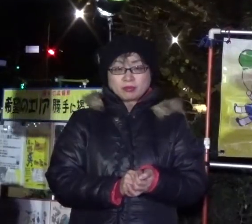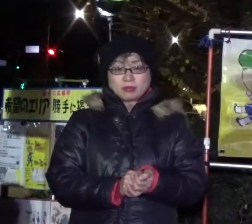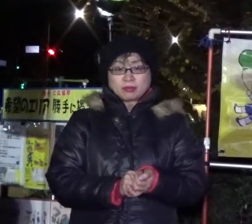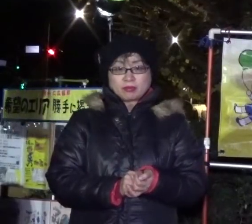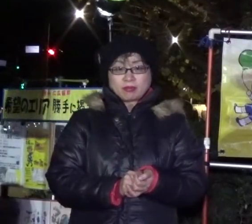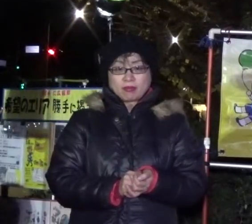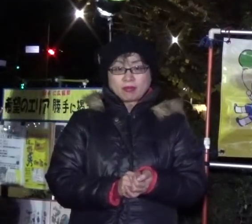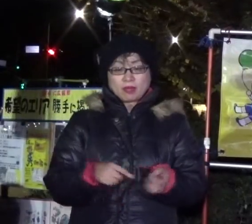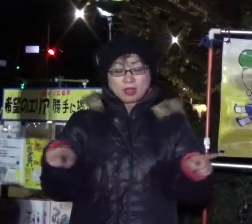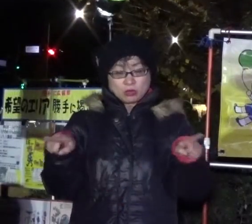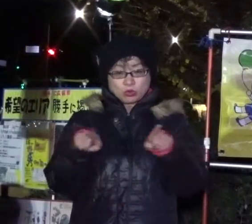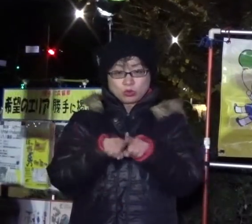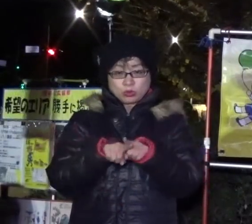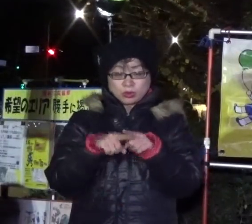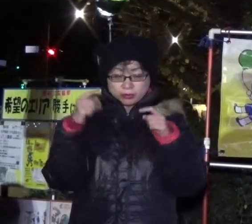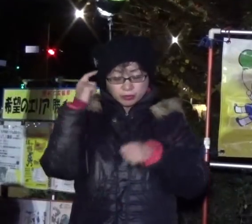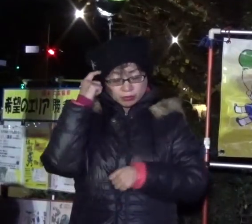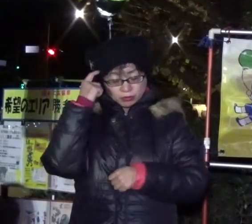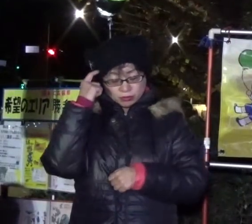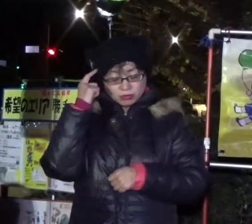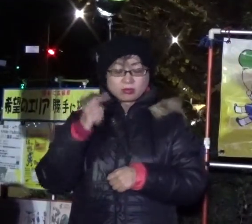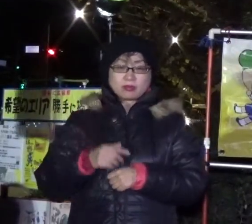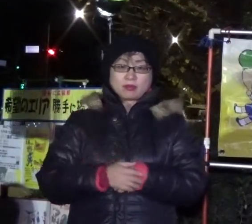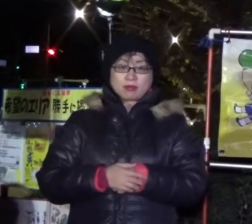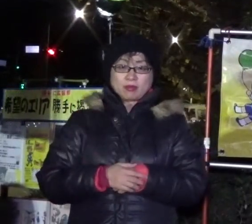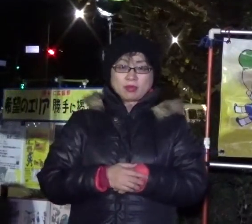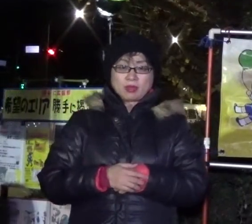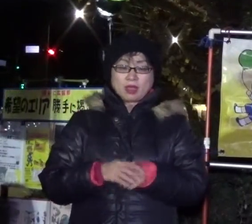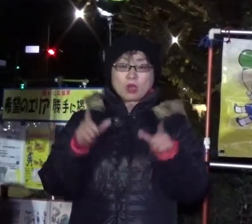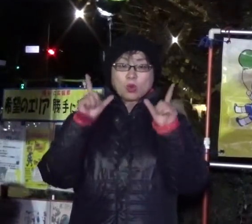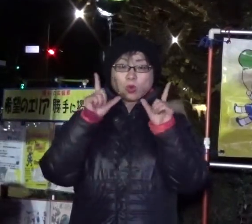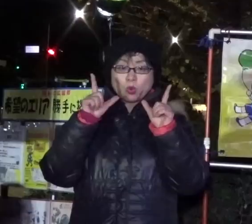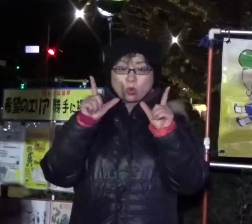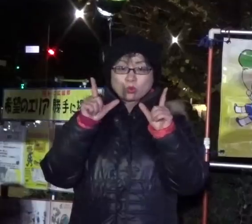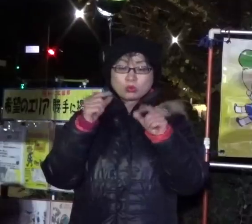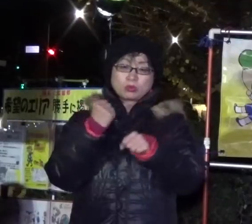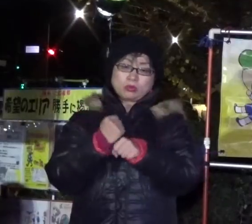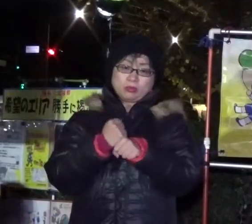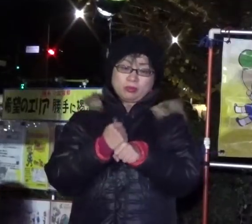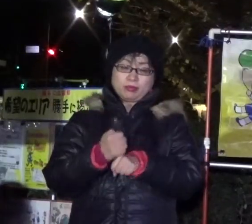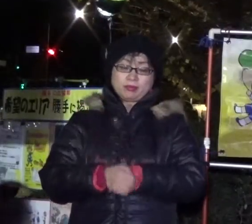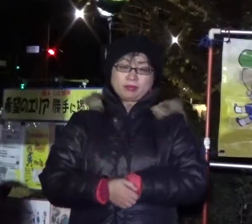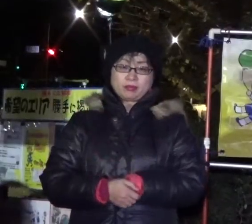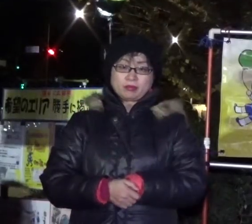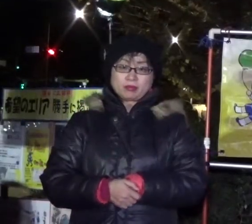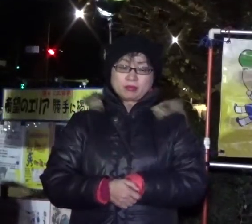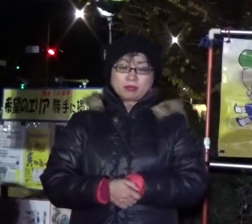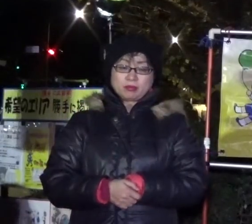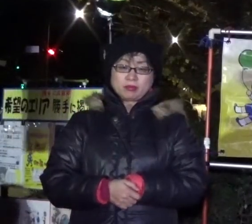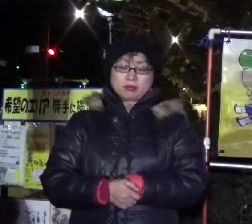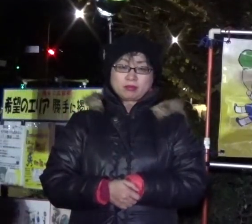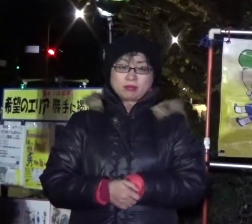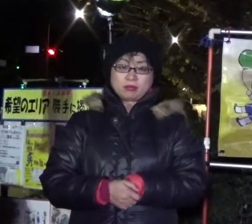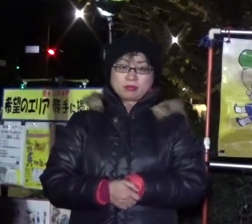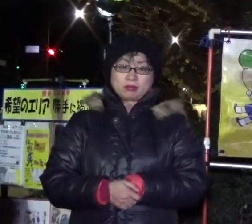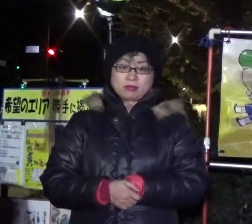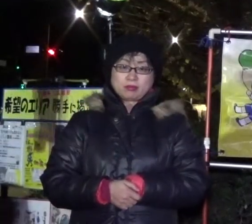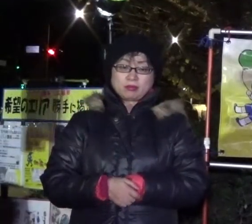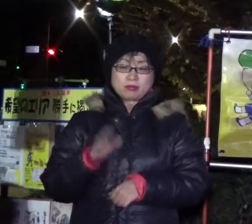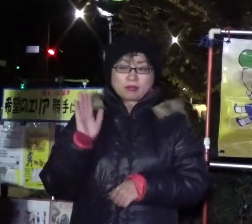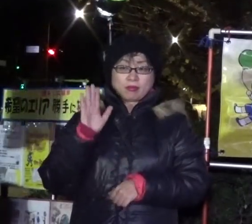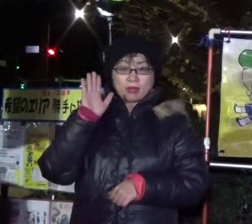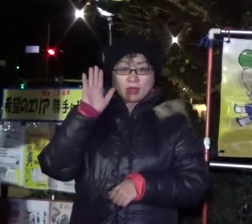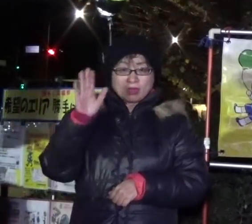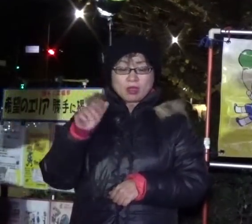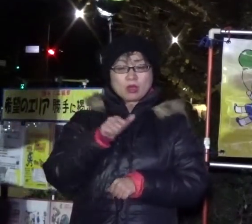お互いにアイデアを出し合って、で広告を作り上げていきます。でもうやがて50